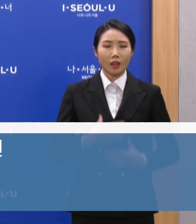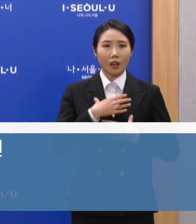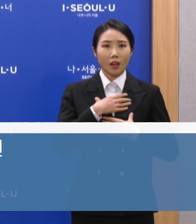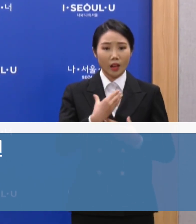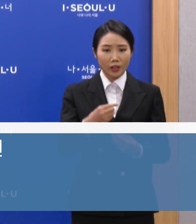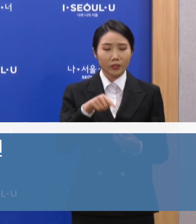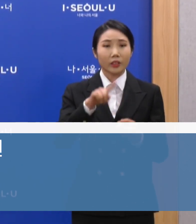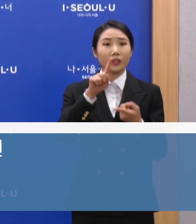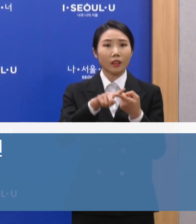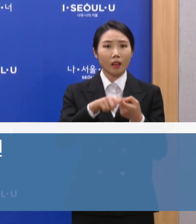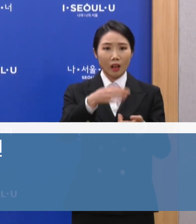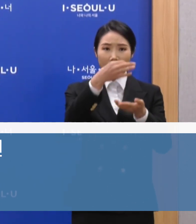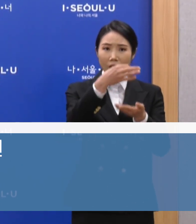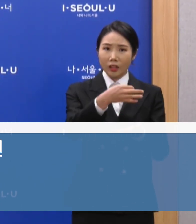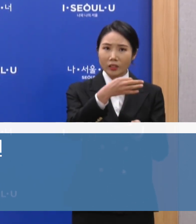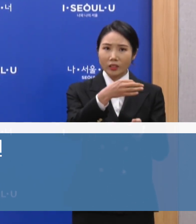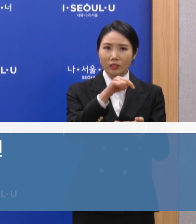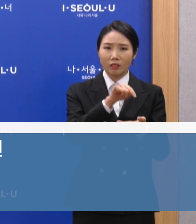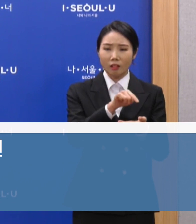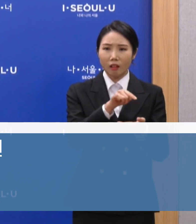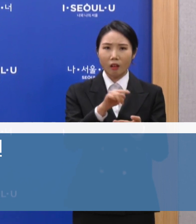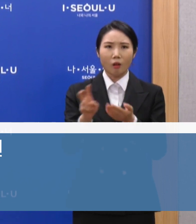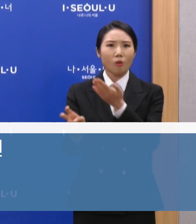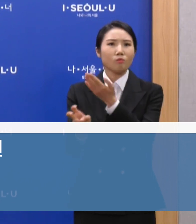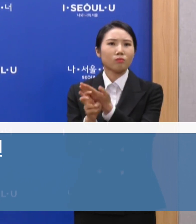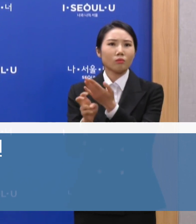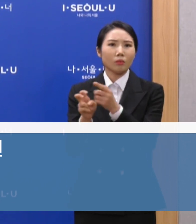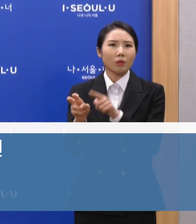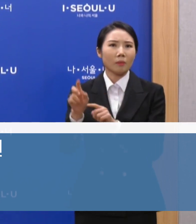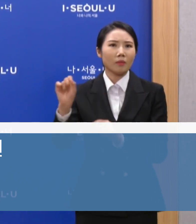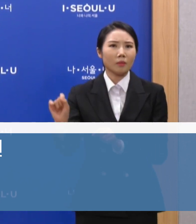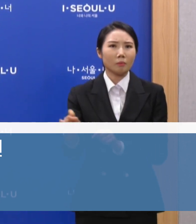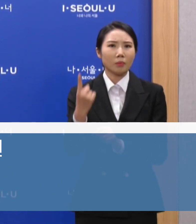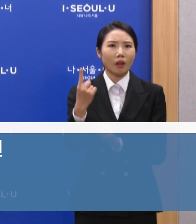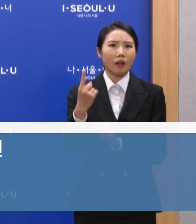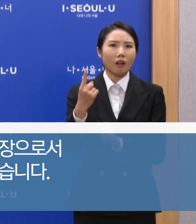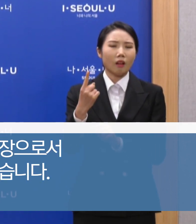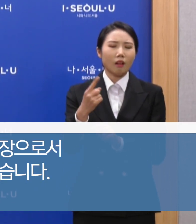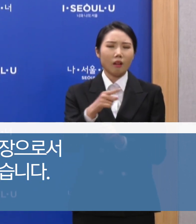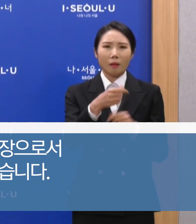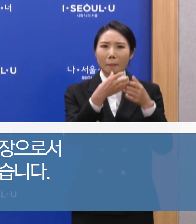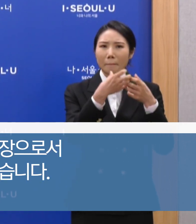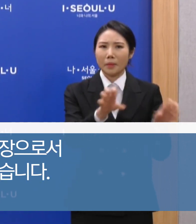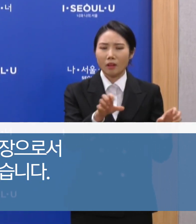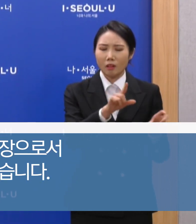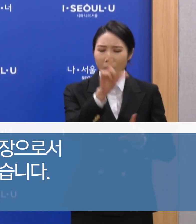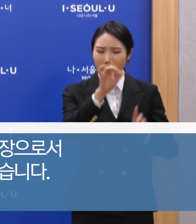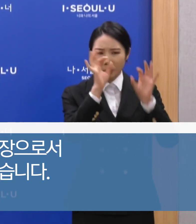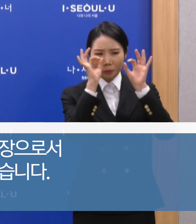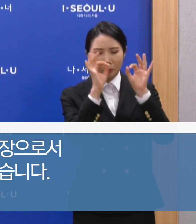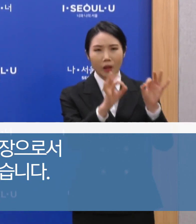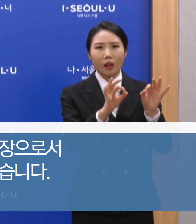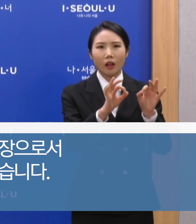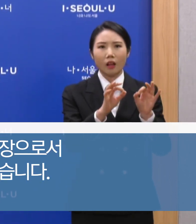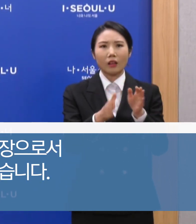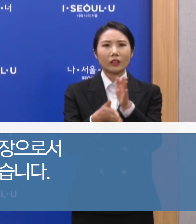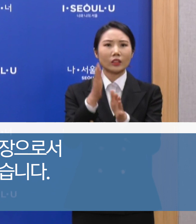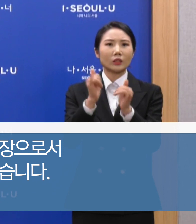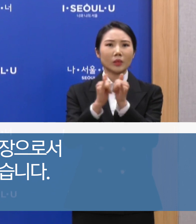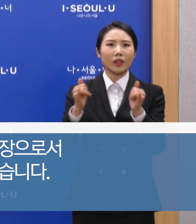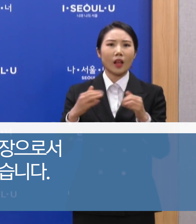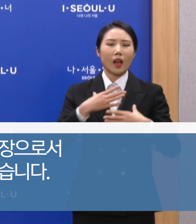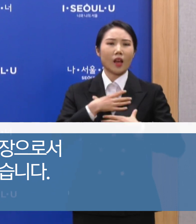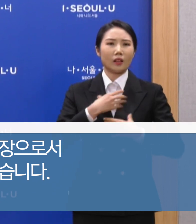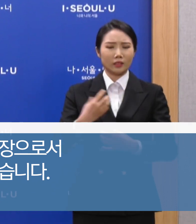안전이란 가치가 불법으로 훼손된 건설공사장의 참혹한 현실을 보면서 시민의 안전을 책임져야 하는